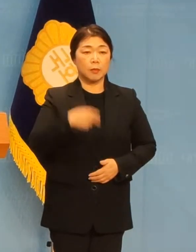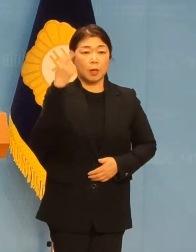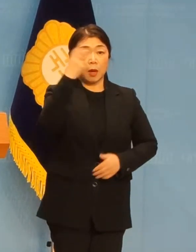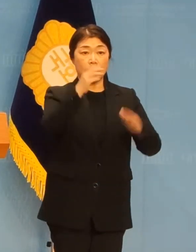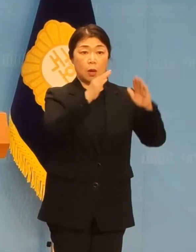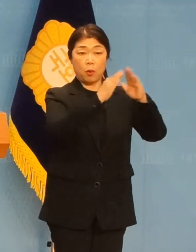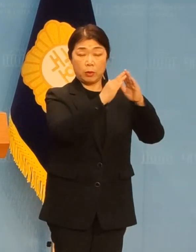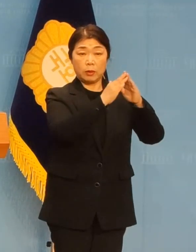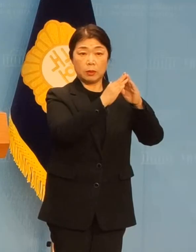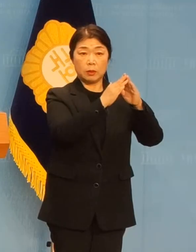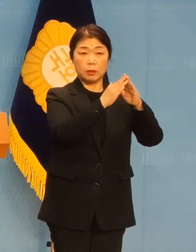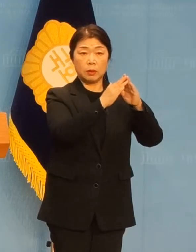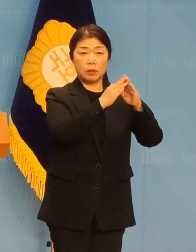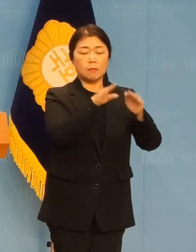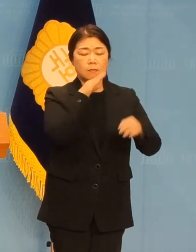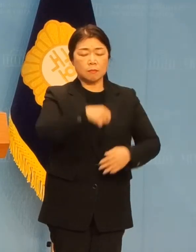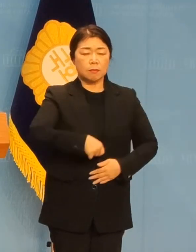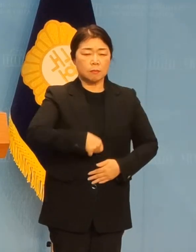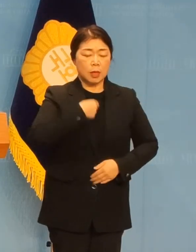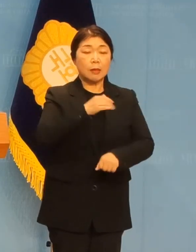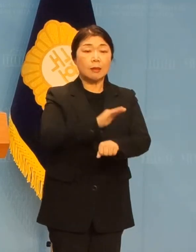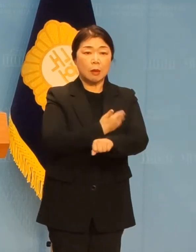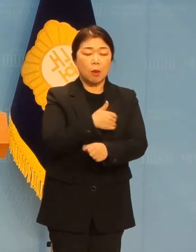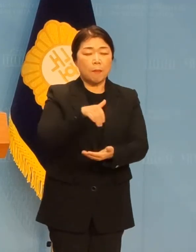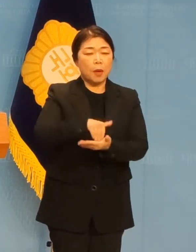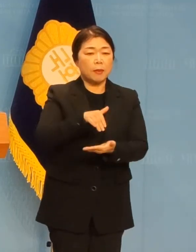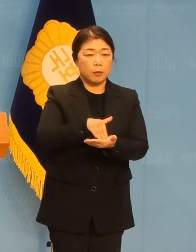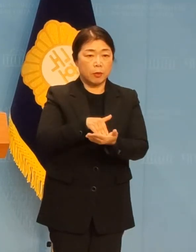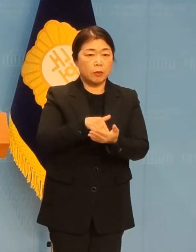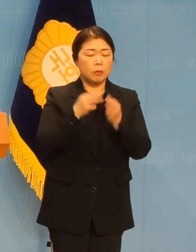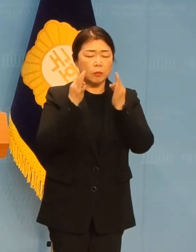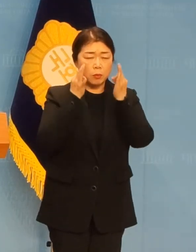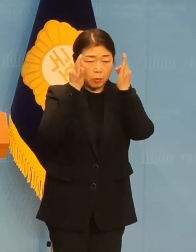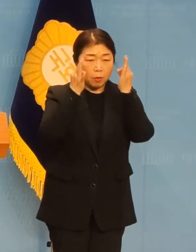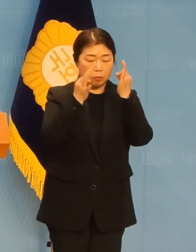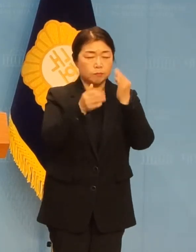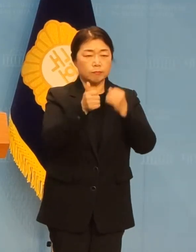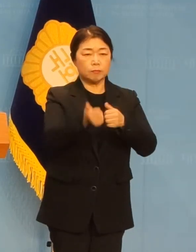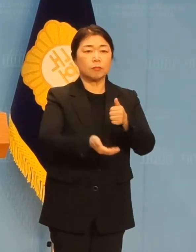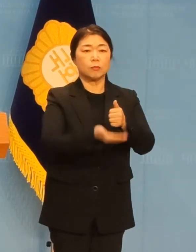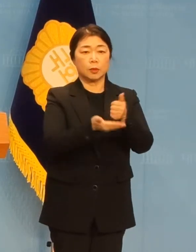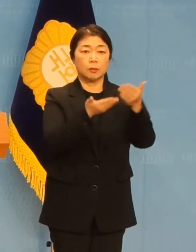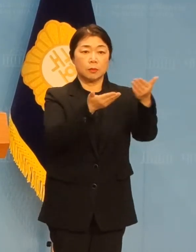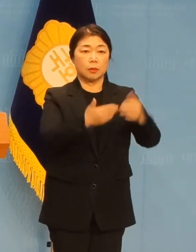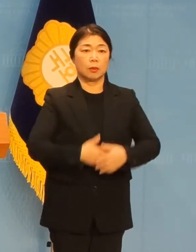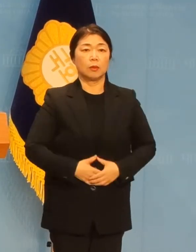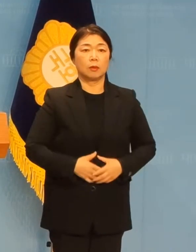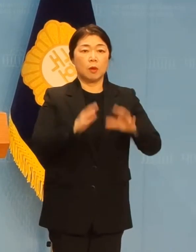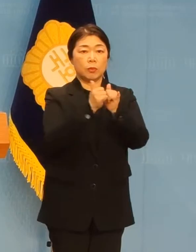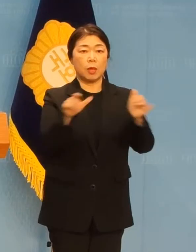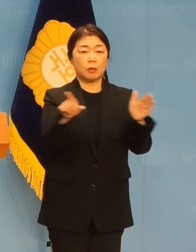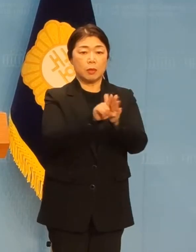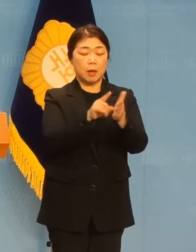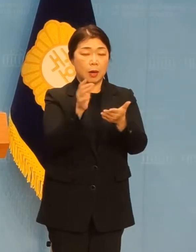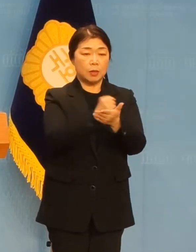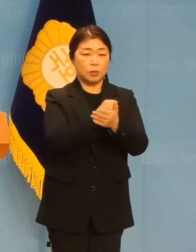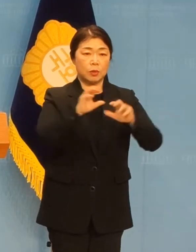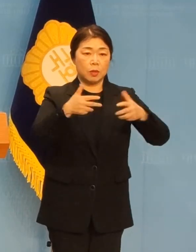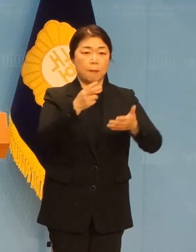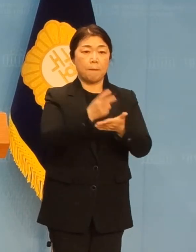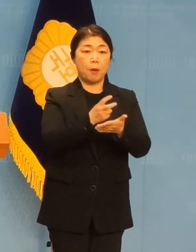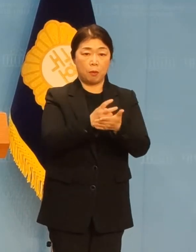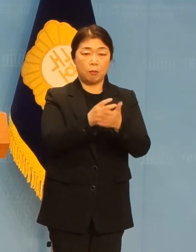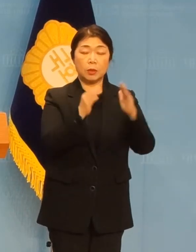감사원의 진솔한 사과, 자성의 노력을 높이 평가합니다. 국민께 신뢰받는